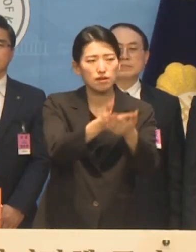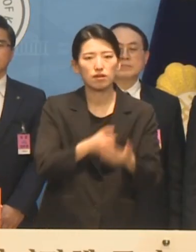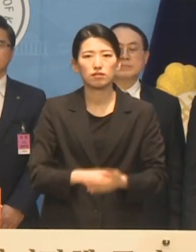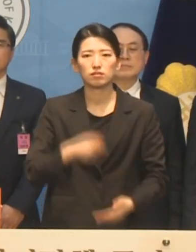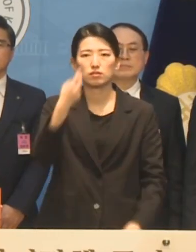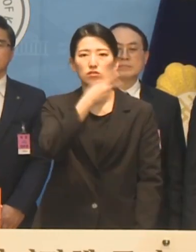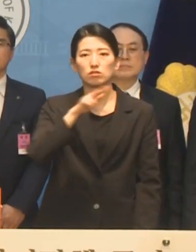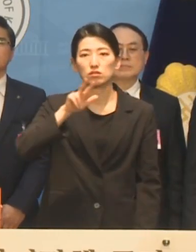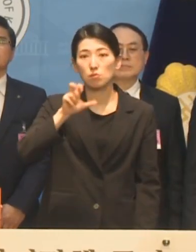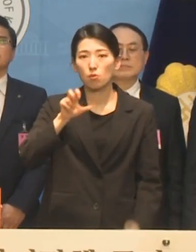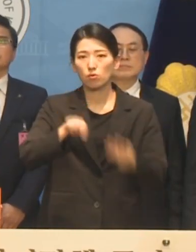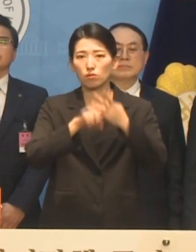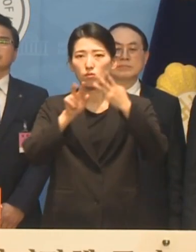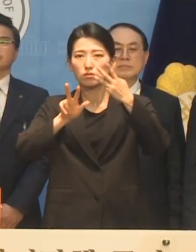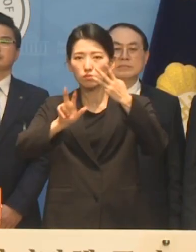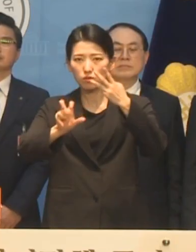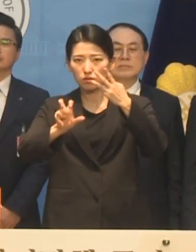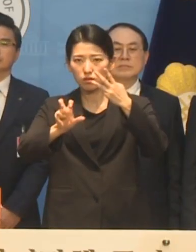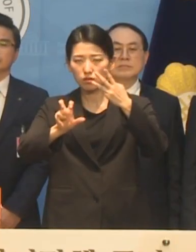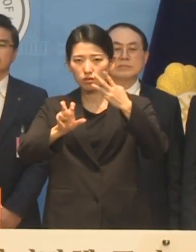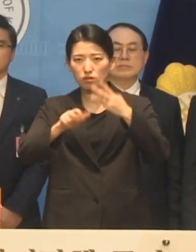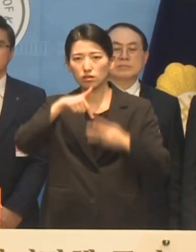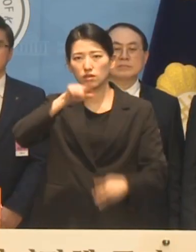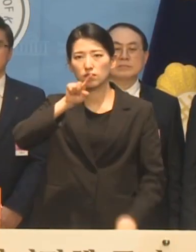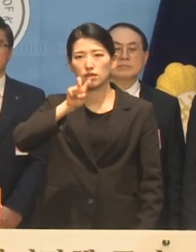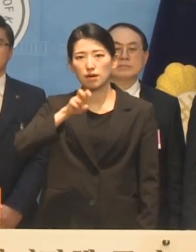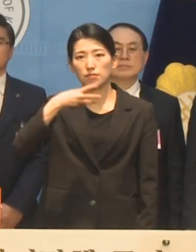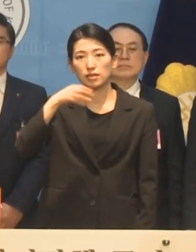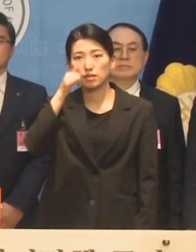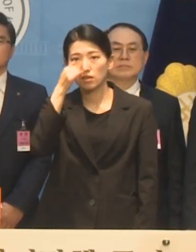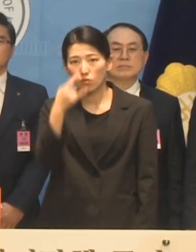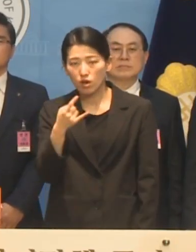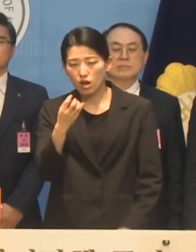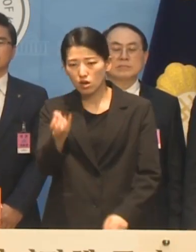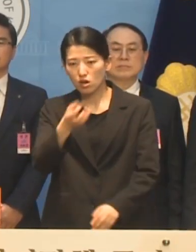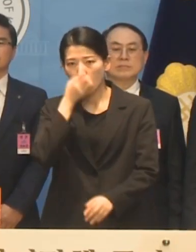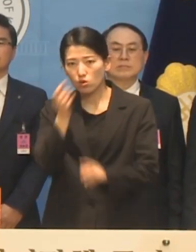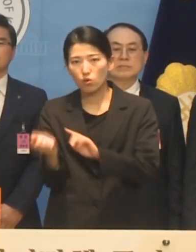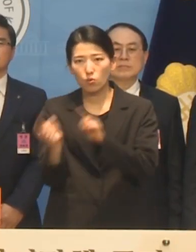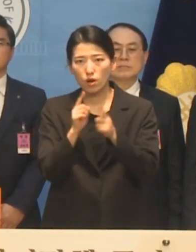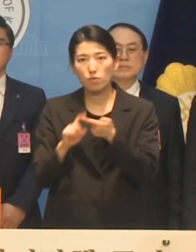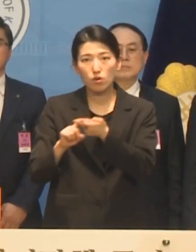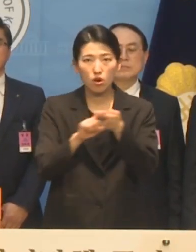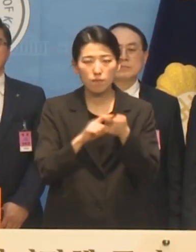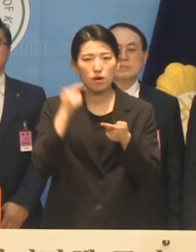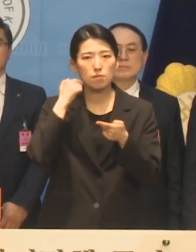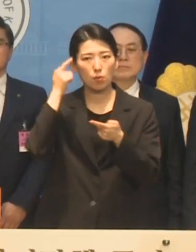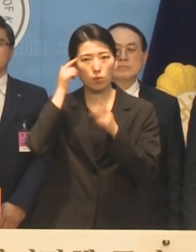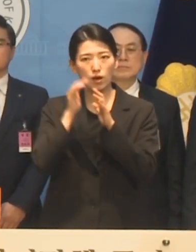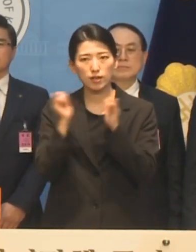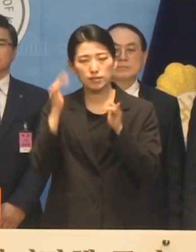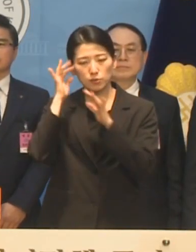2025년 3월 25일 감리의 거룩성 회복협의회 목회자 일동,